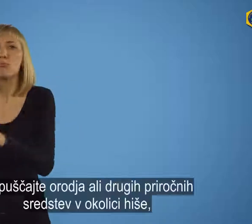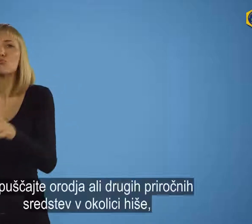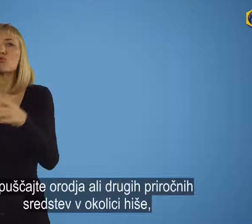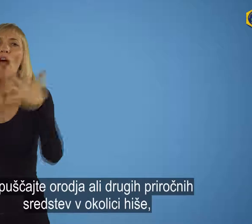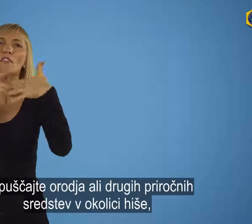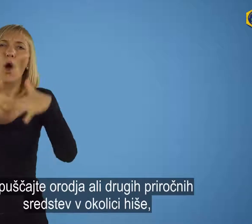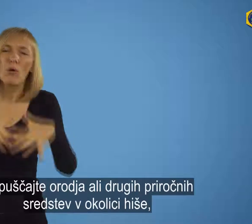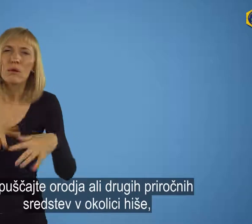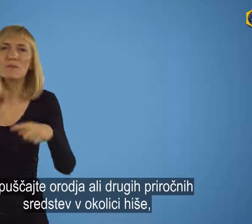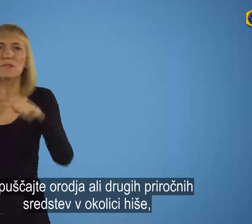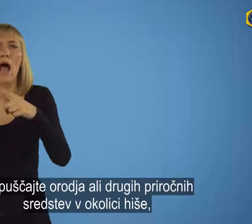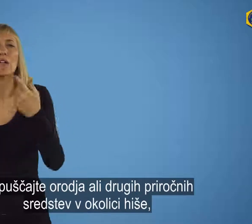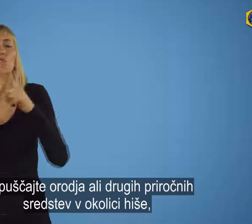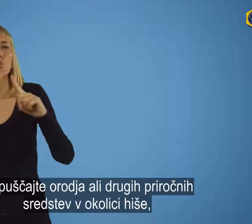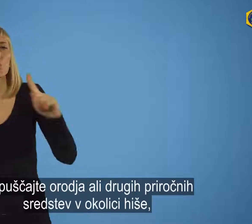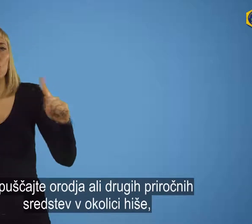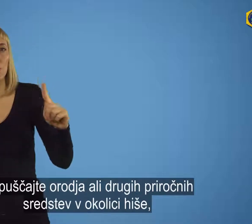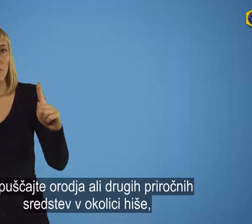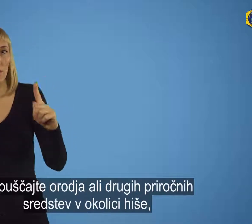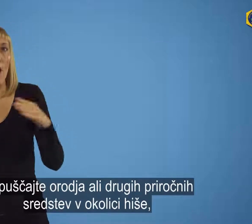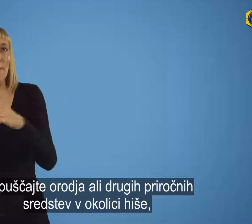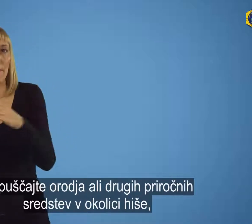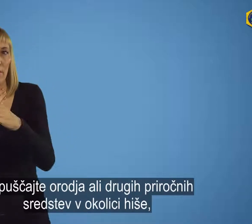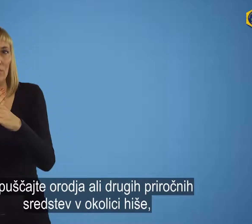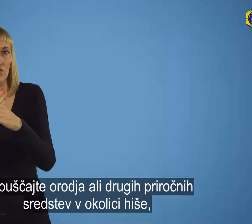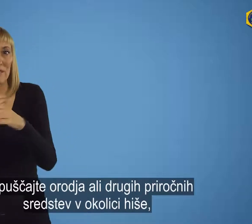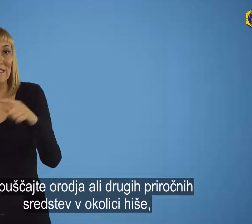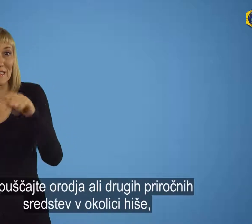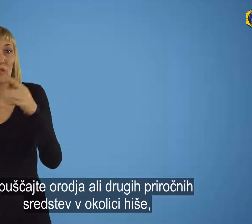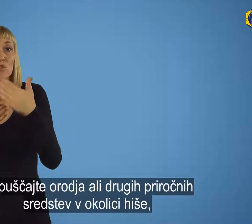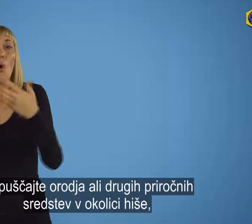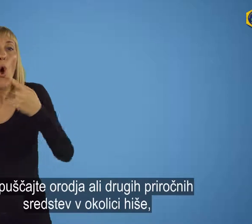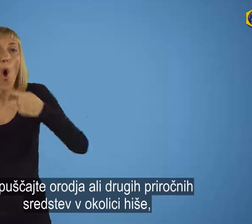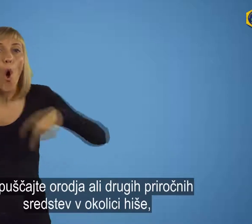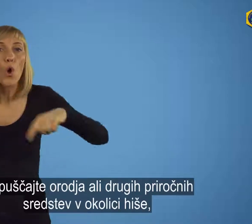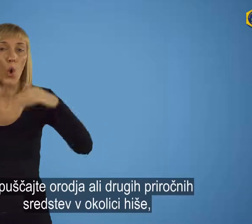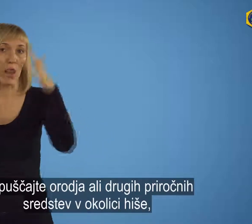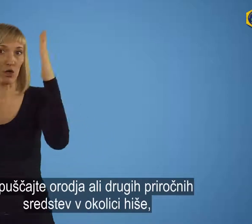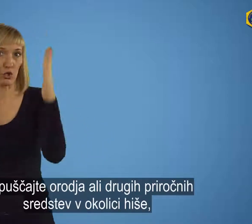Ne puščajte orodja ali drugih priročnih sredstev v okolici hiše.